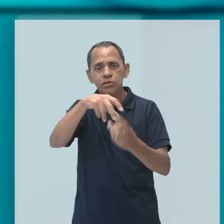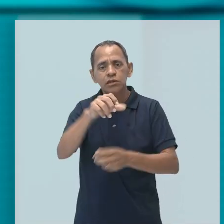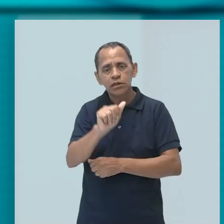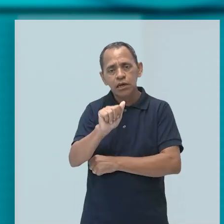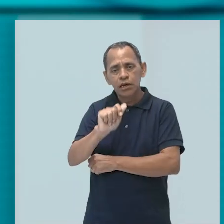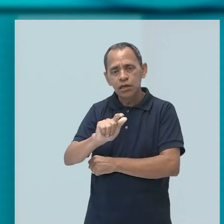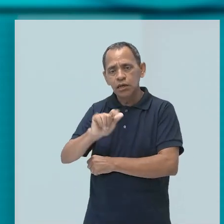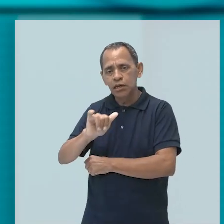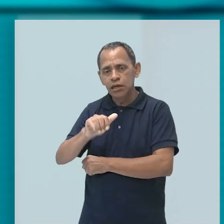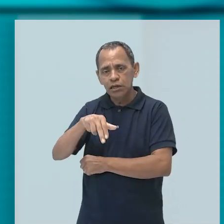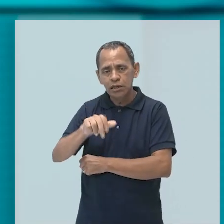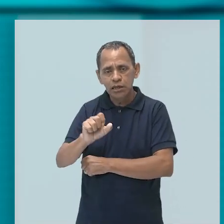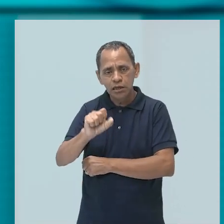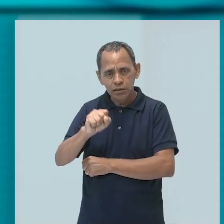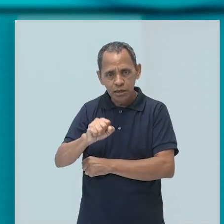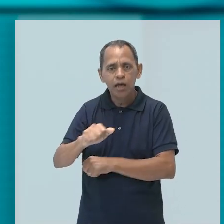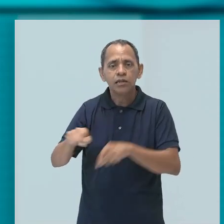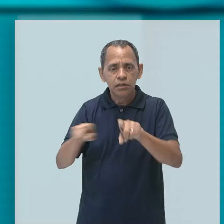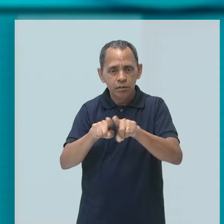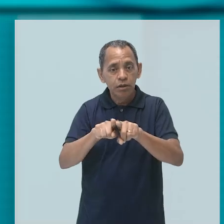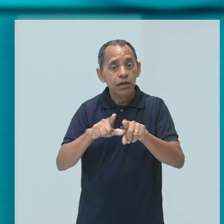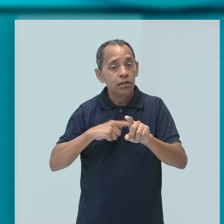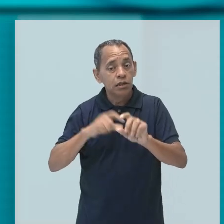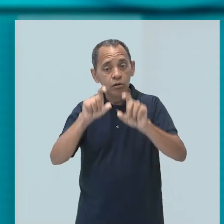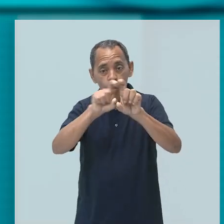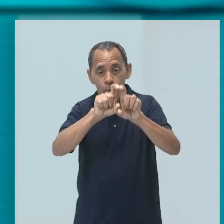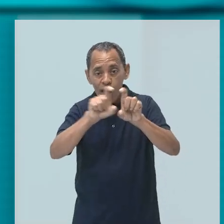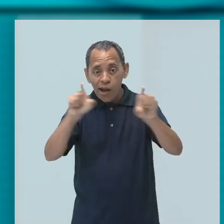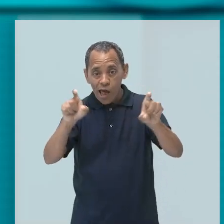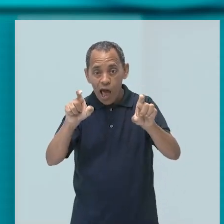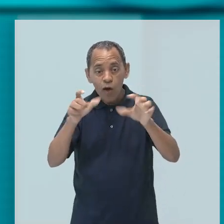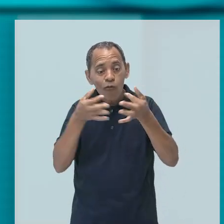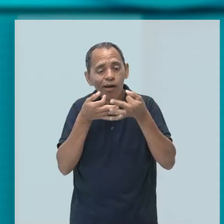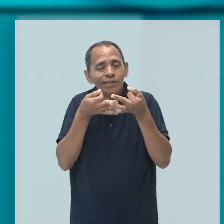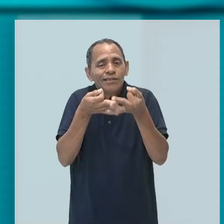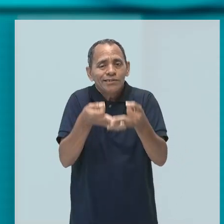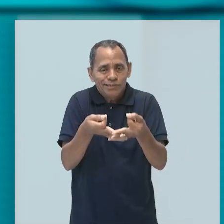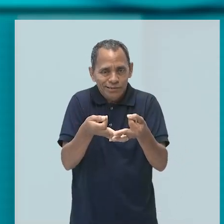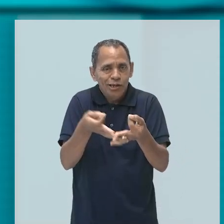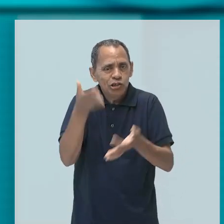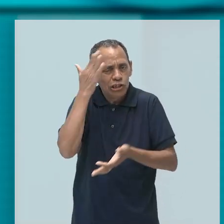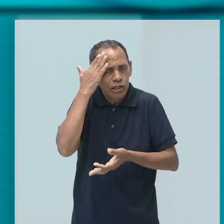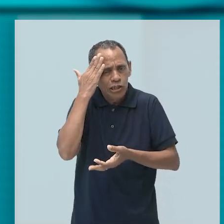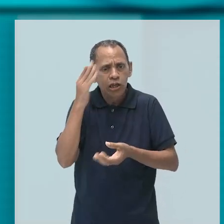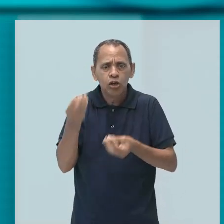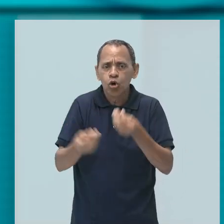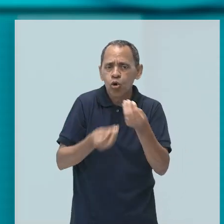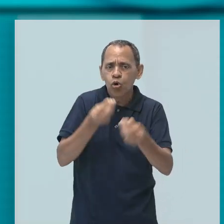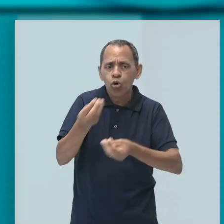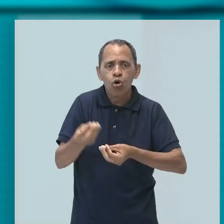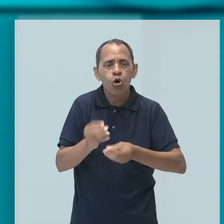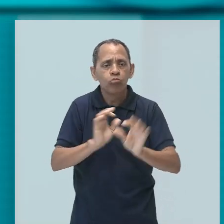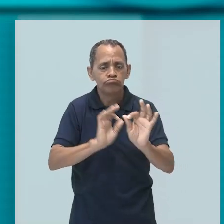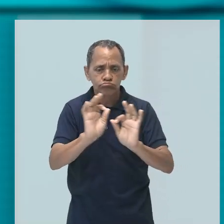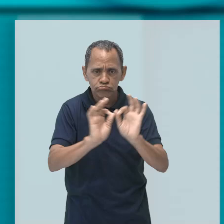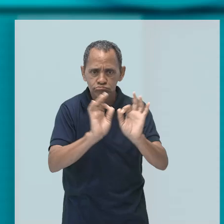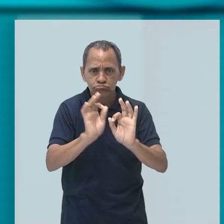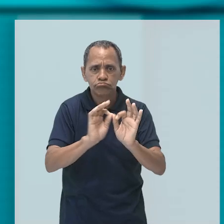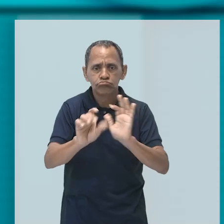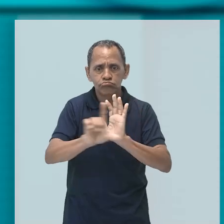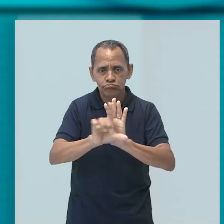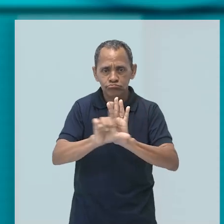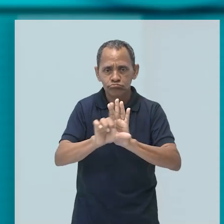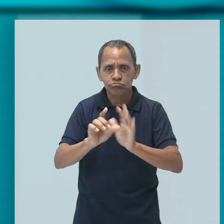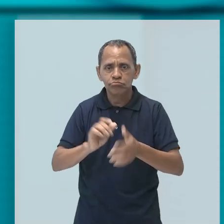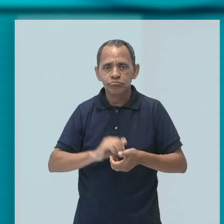ali você tem um parágrafo, você fica então atento e entendendo como se dá aquela organização do texto, tá